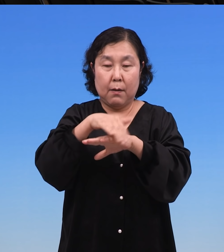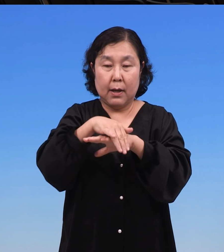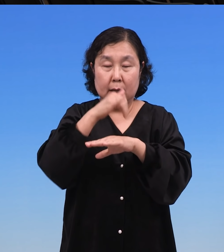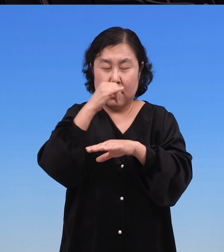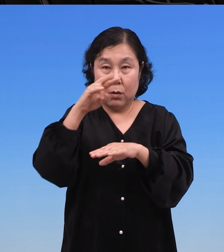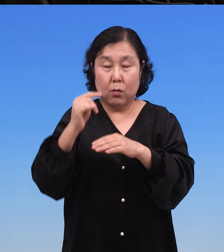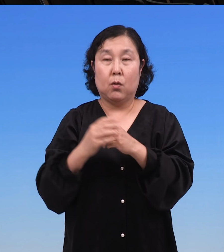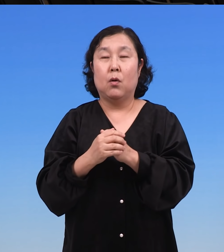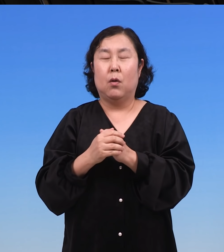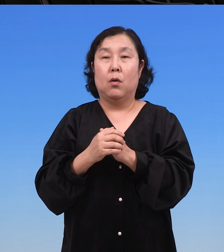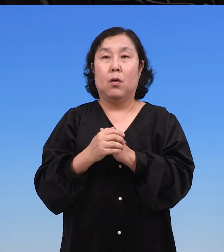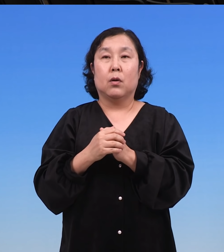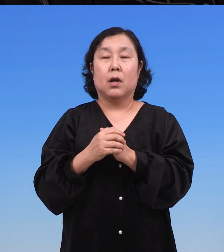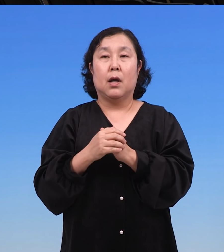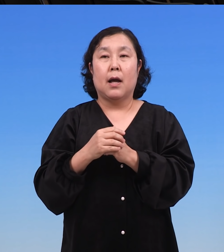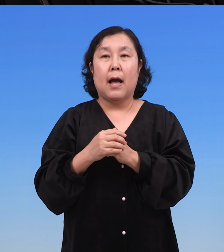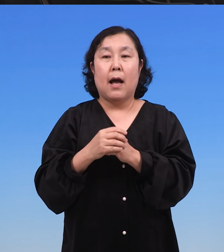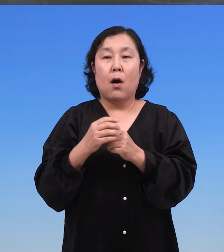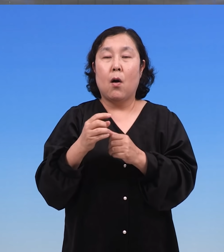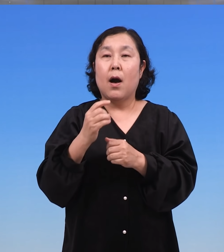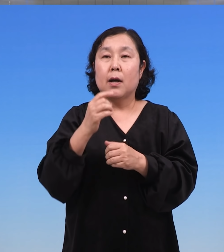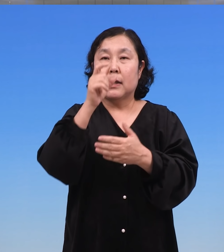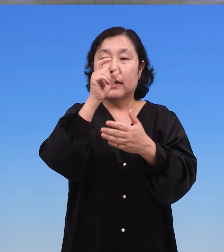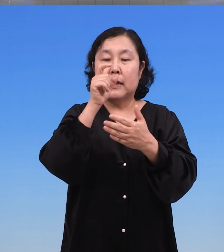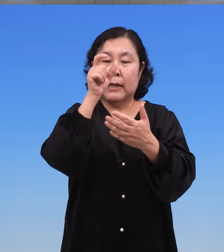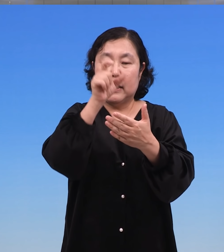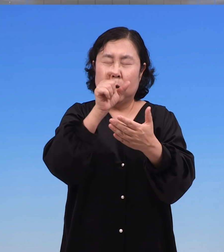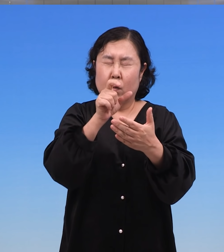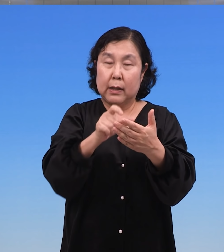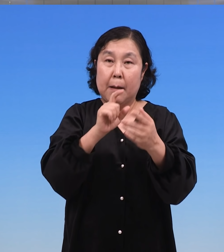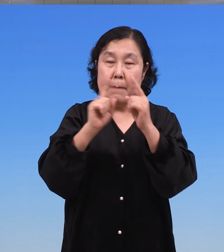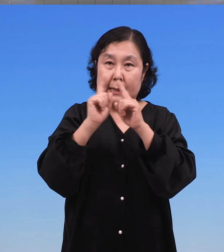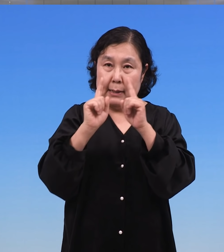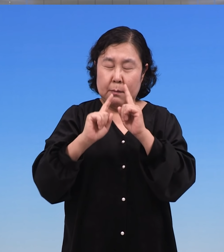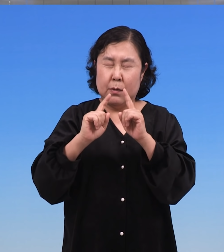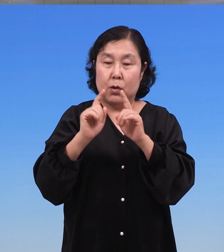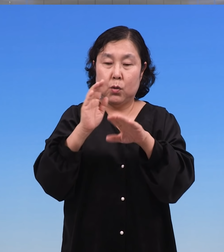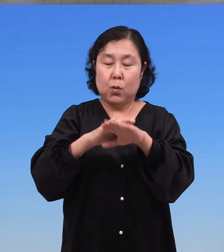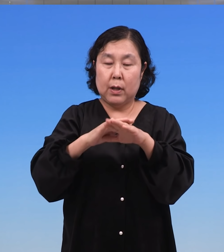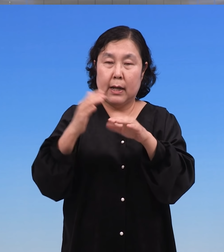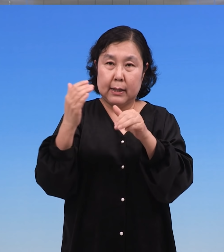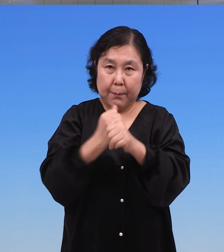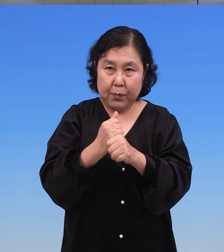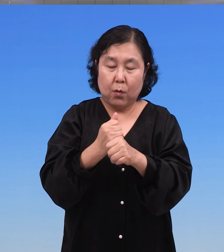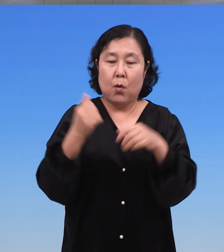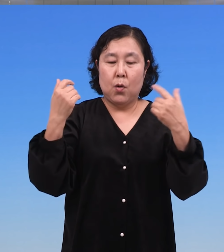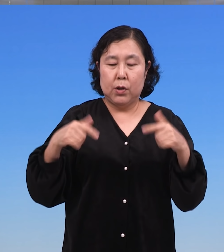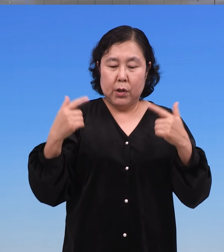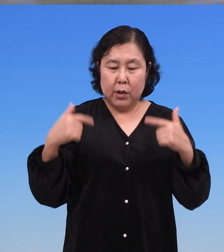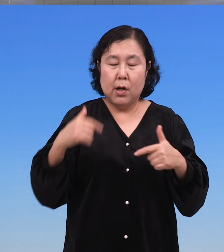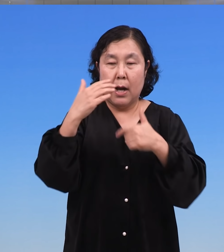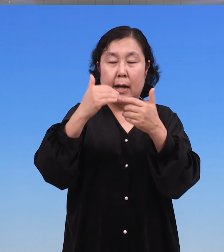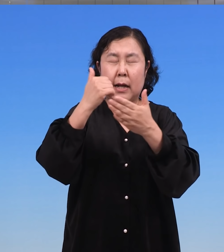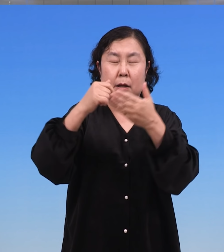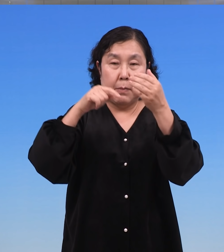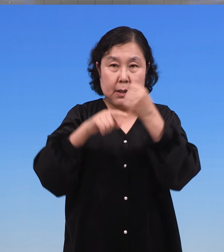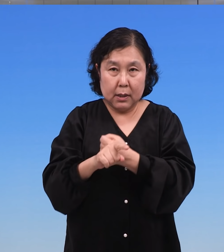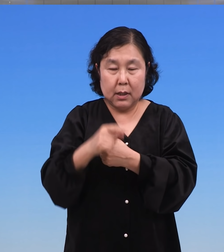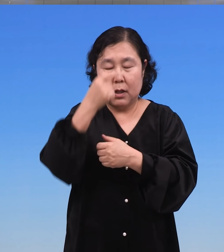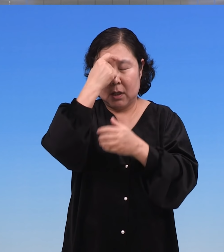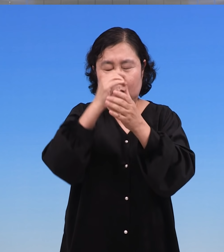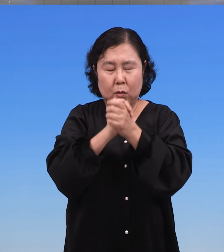완전히 서리라. 이 말씀이 구현되기 위하여 기록된 말씀, 하나님의 말씀을 손에 붙들고 늘 하나님의 뜻을